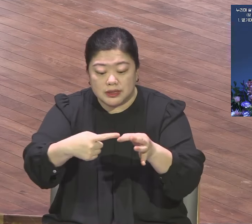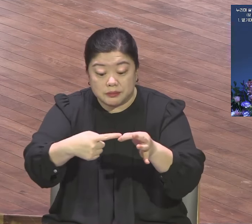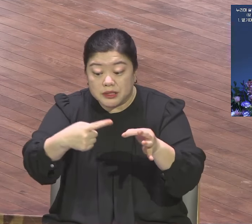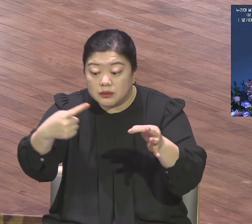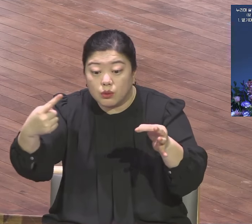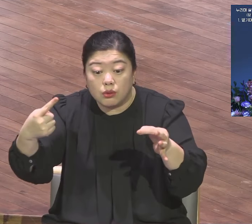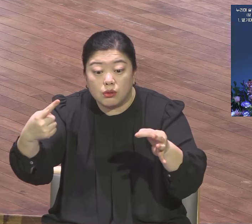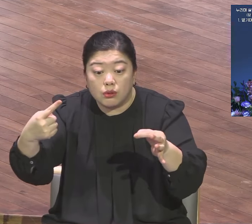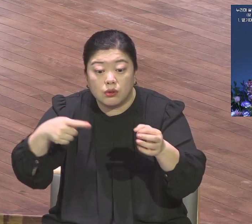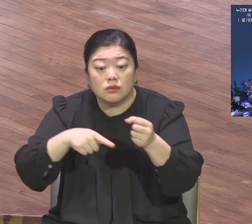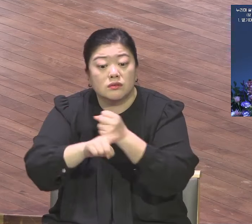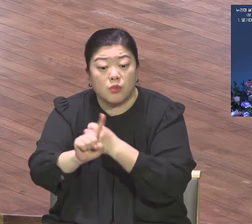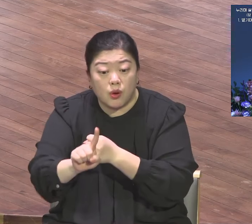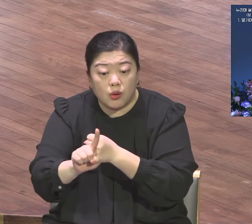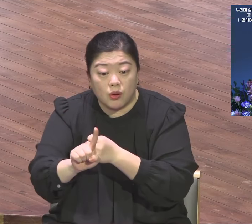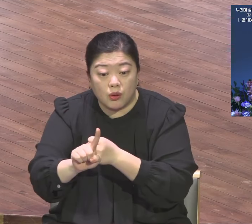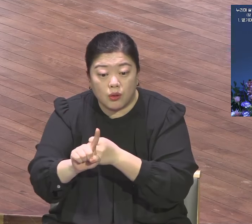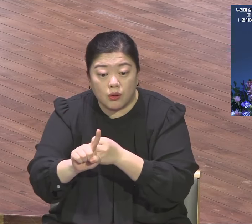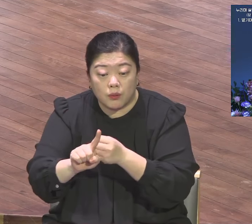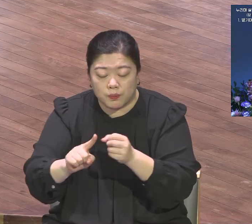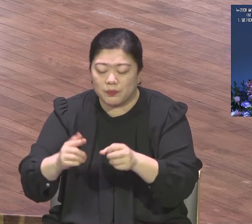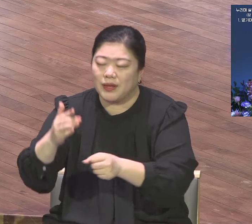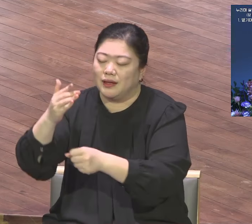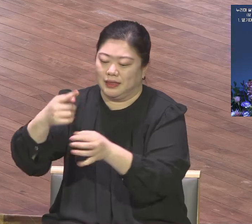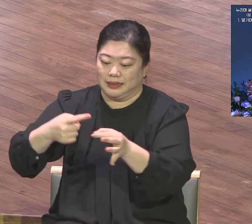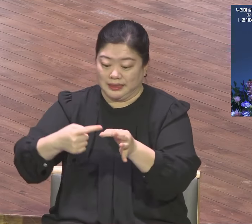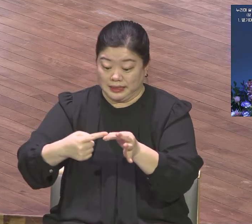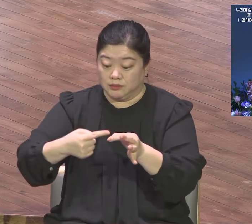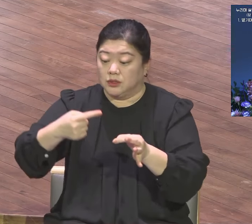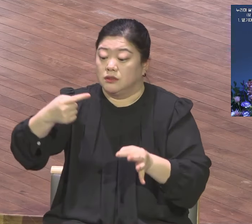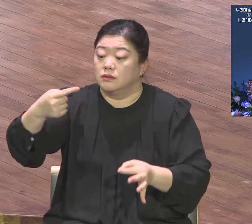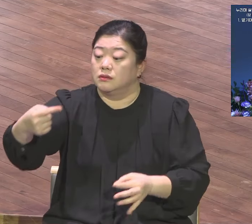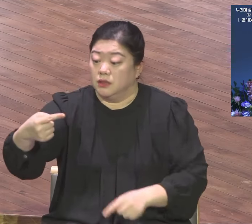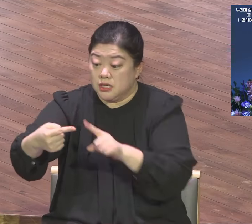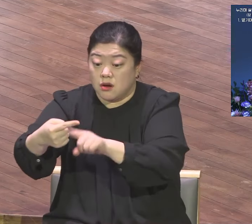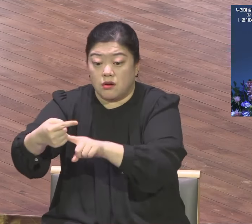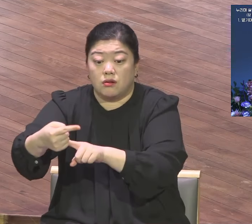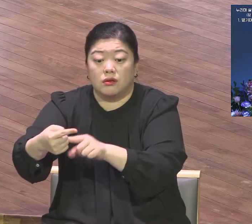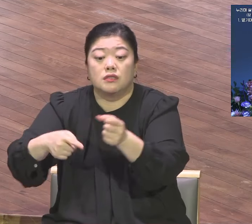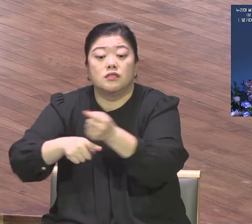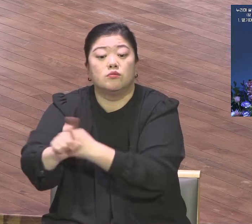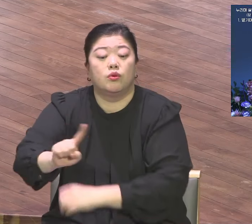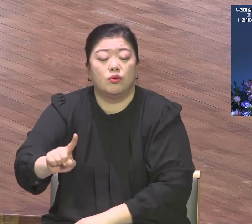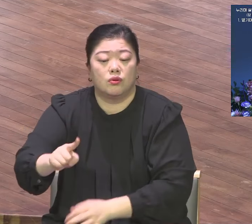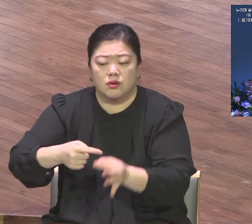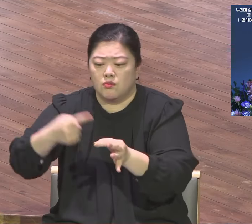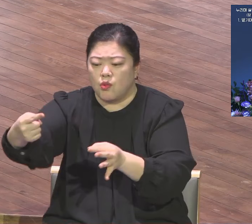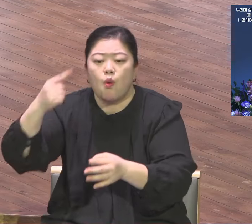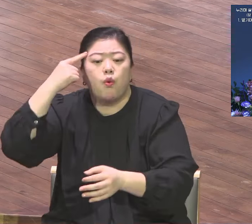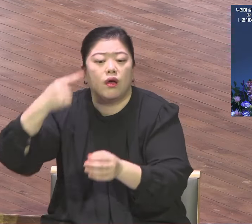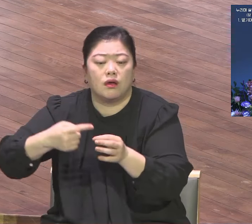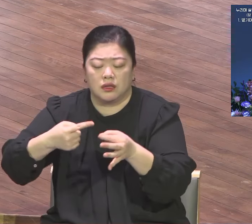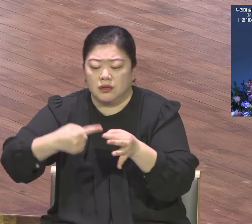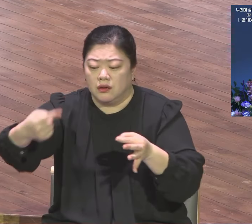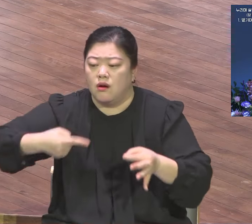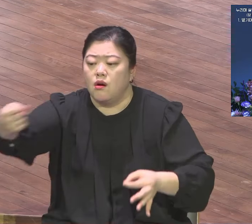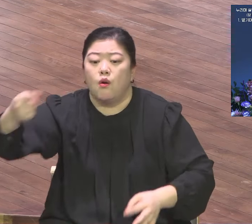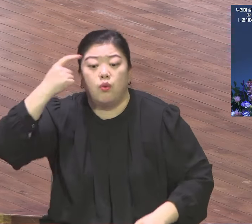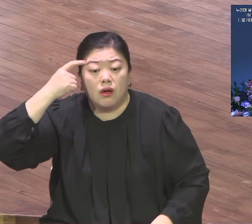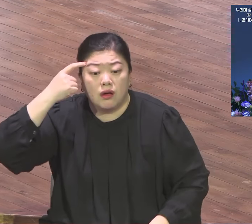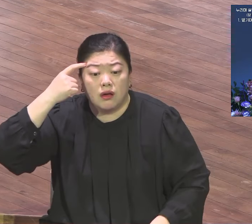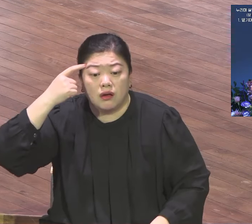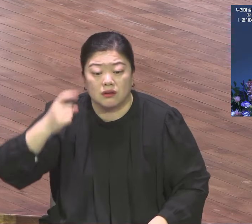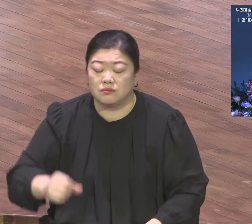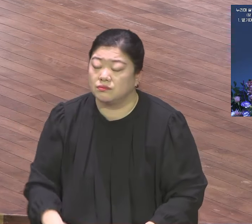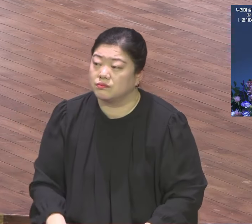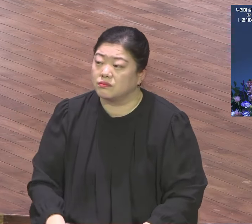하나님이 내 삶을 책임져 주십니다. 책임져 주세요라는 신앙 고백이. 그럼 11조 하나 뭐요?